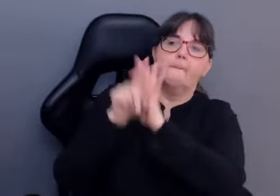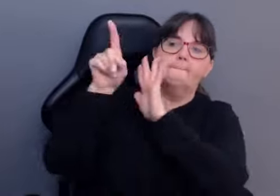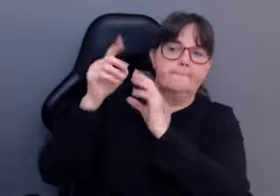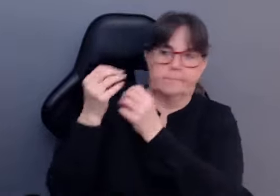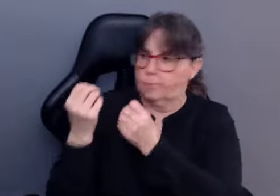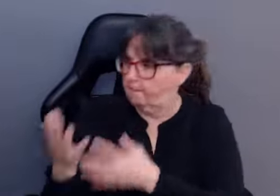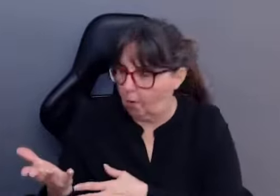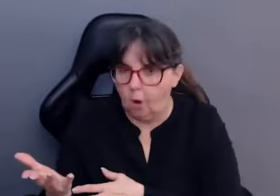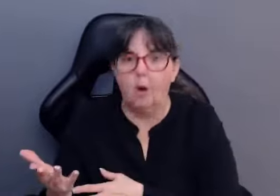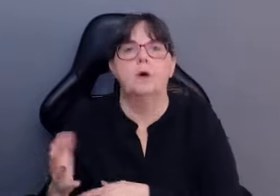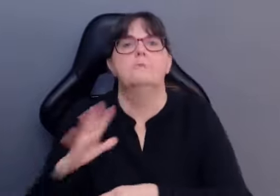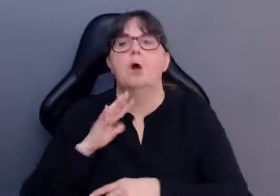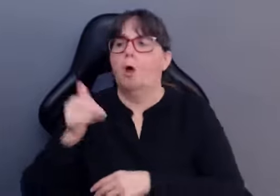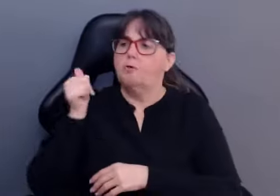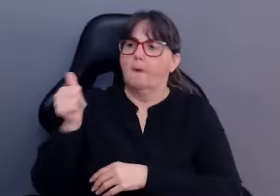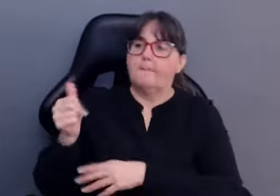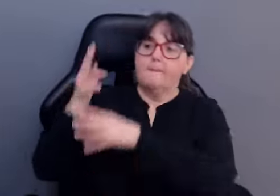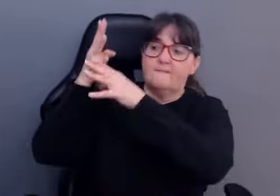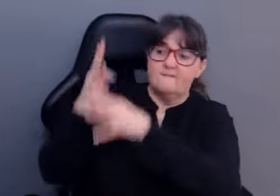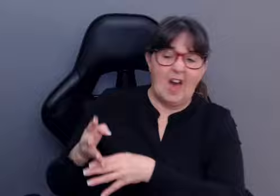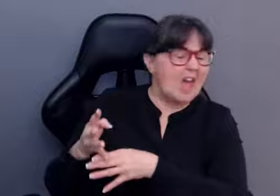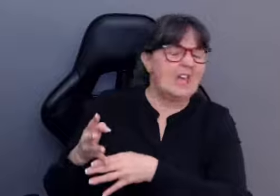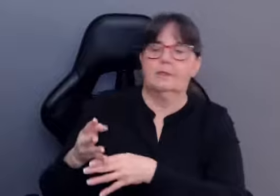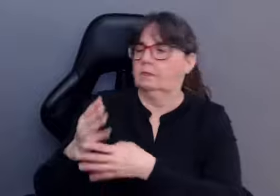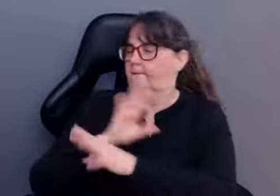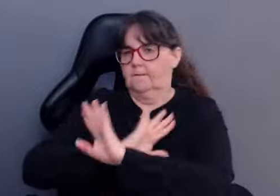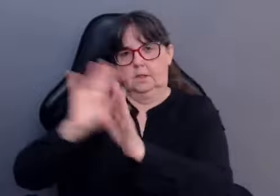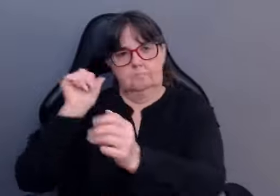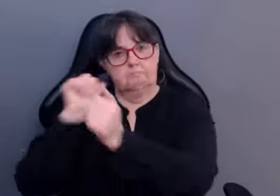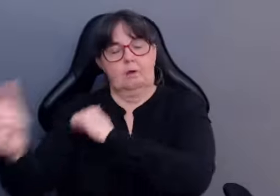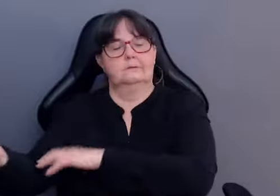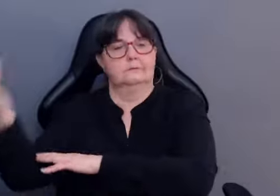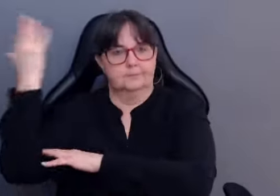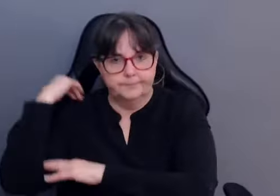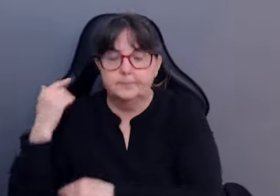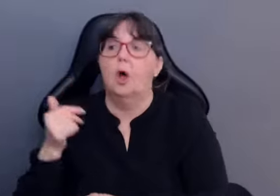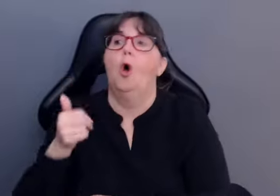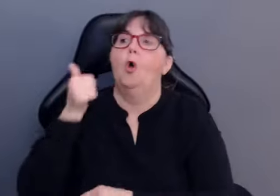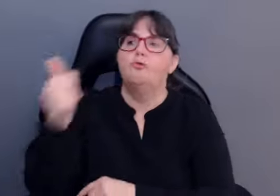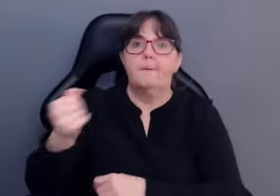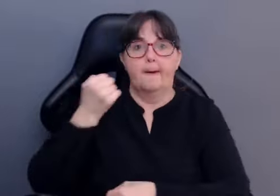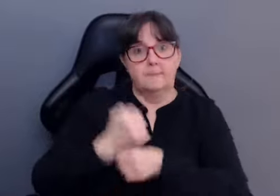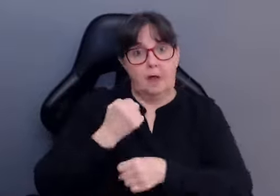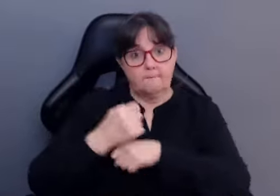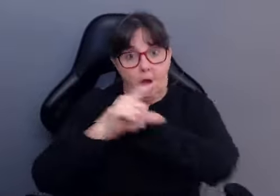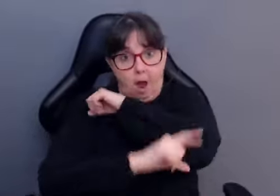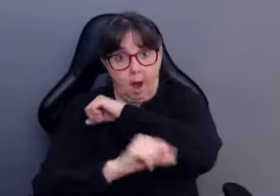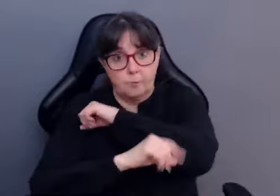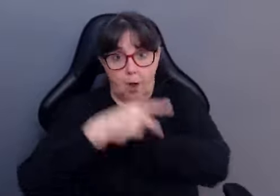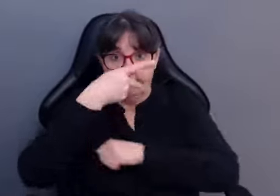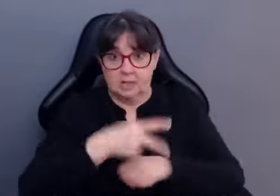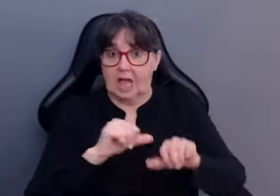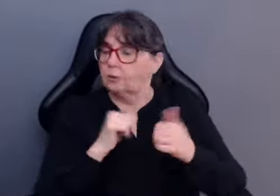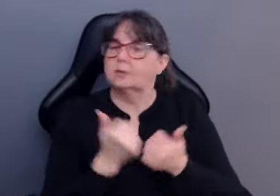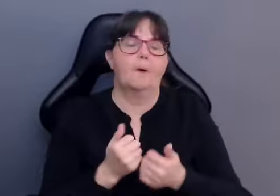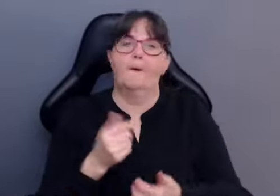libérés de faillite, qui ne sont pas employés de la corporation. Les